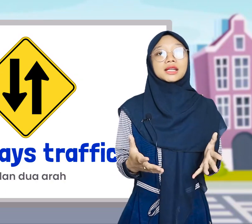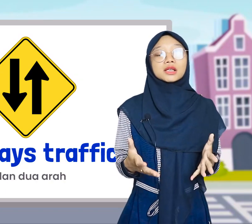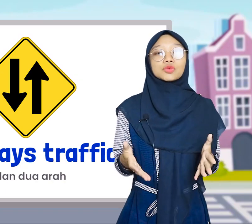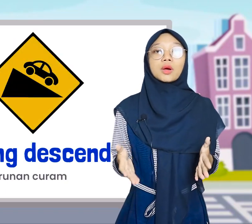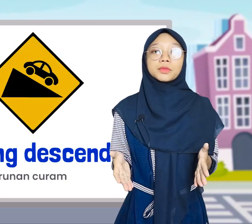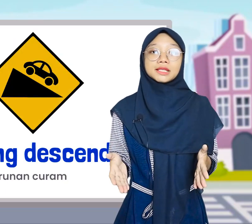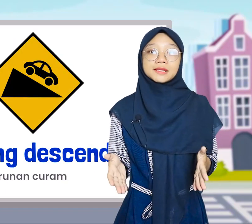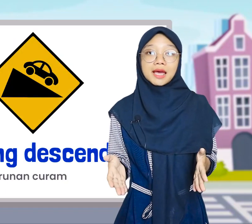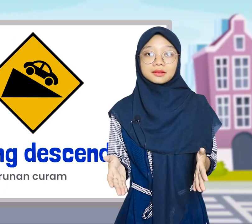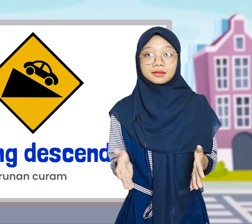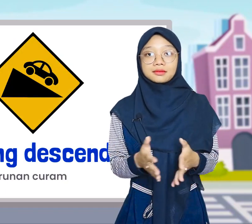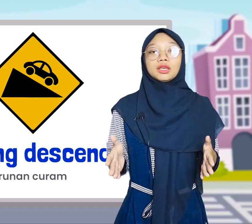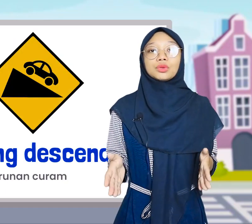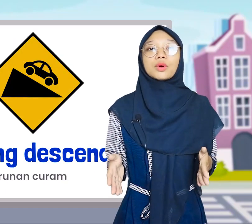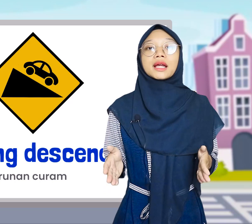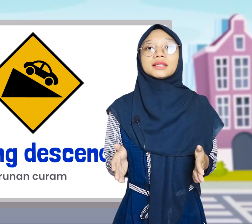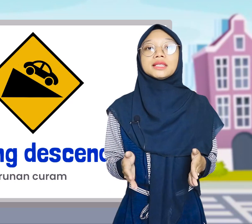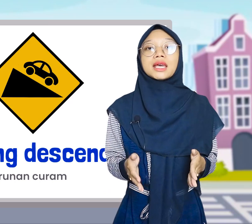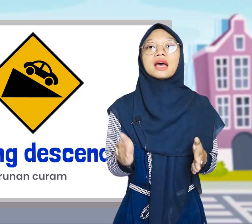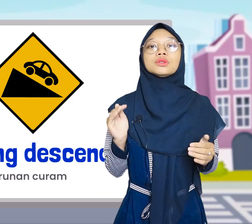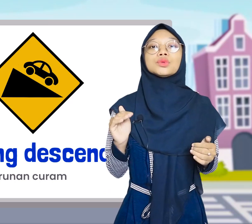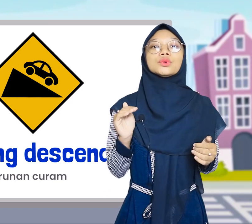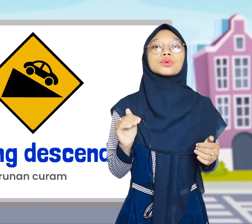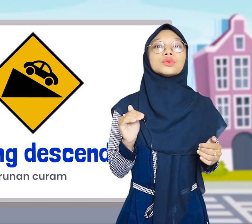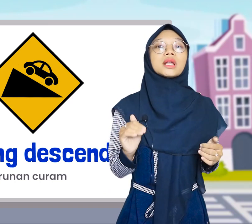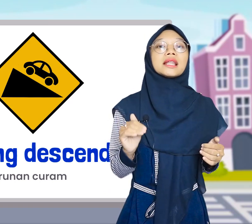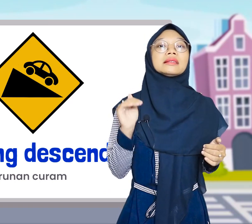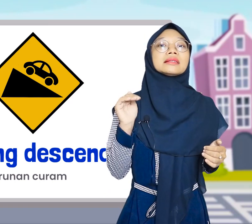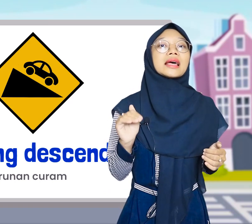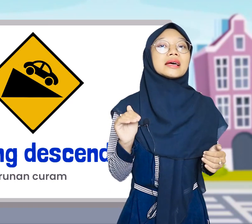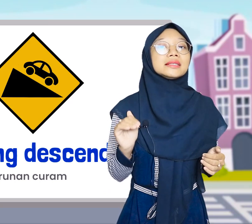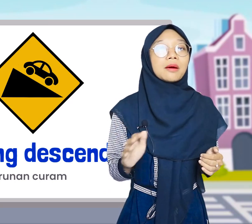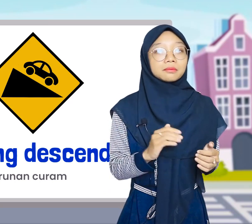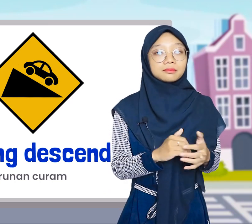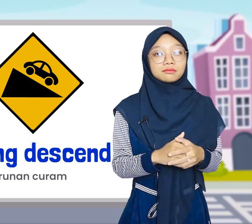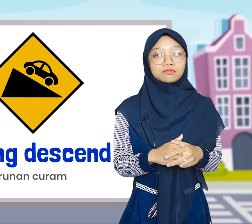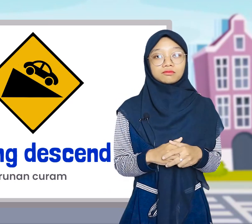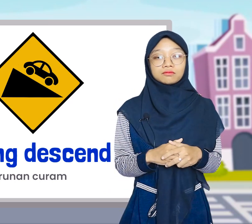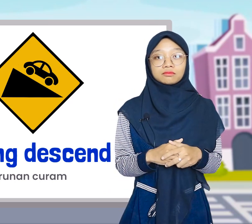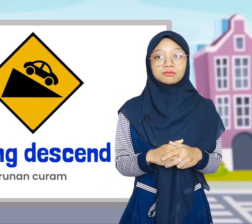ada sloping descent. Itu artinya turunan tajam.